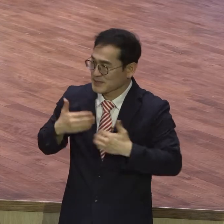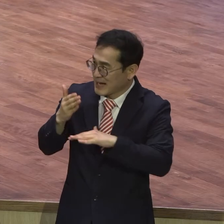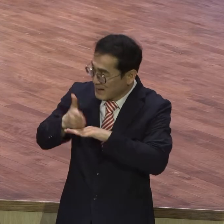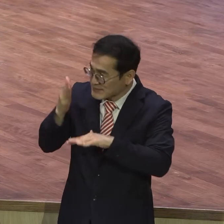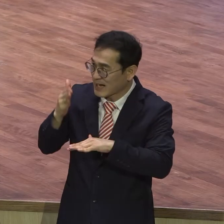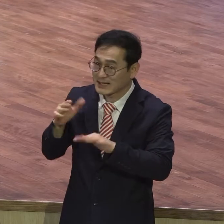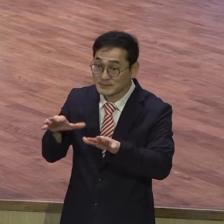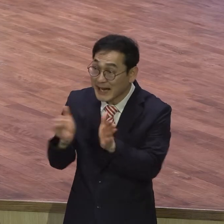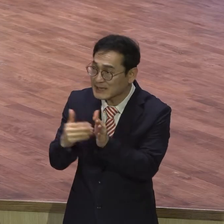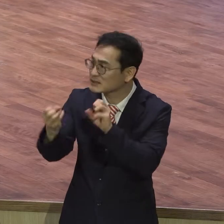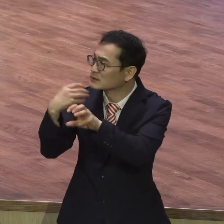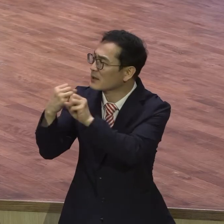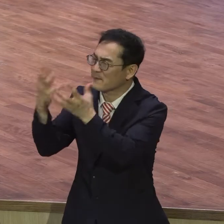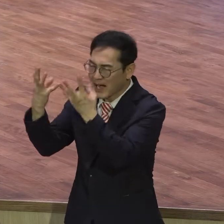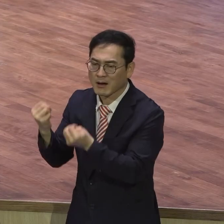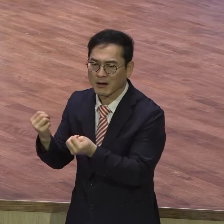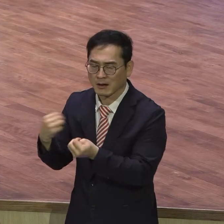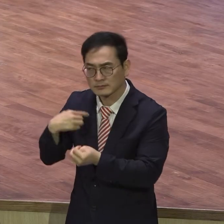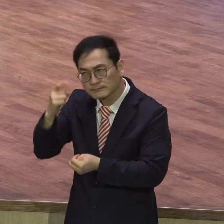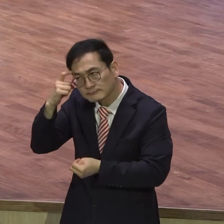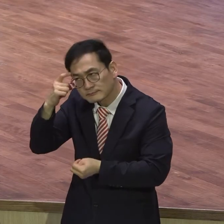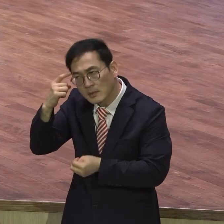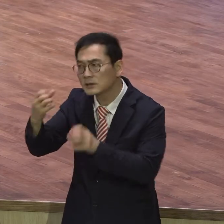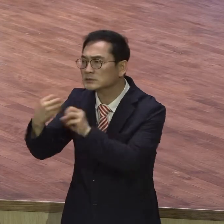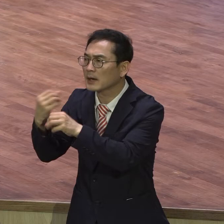응답들 얼마나 많아요 얼마나 많아